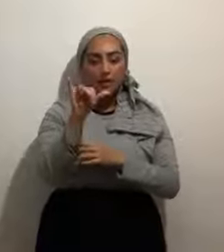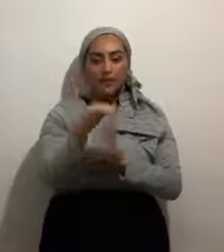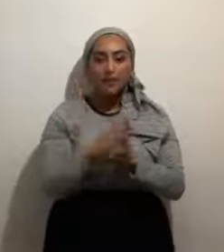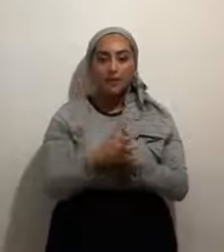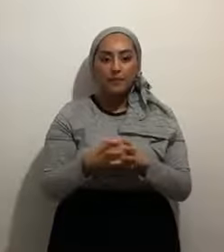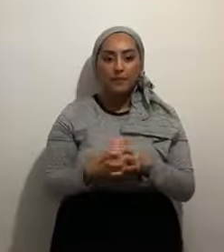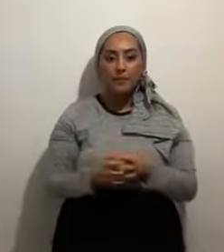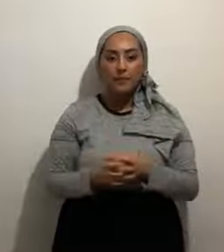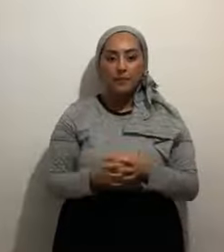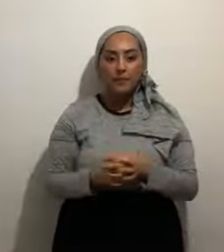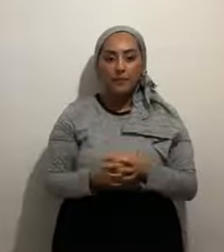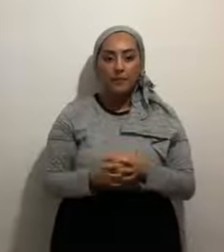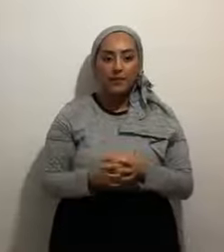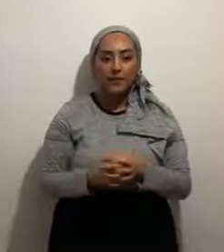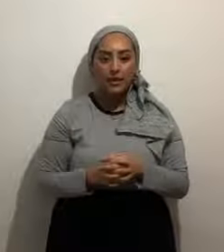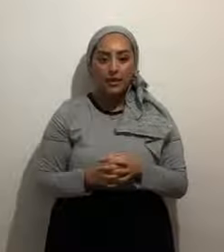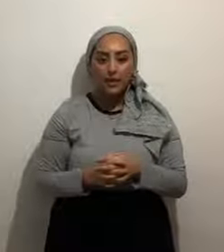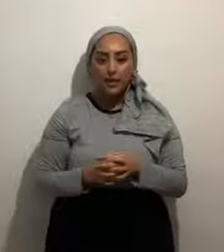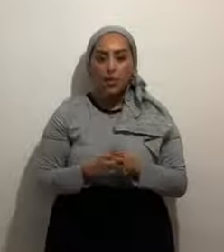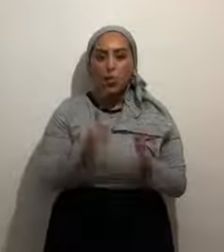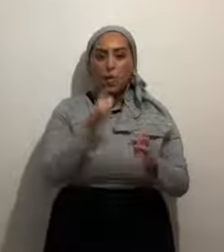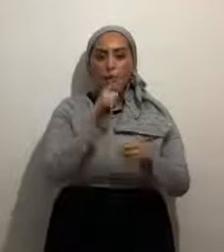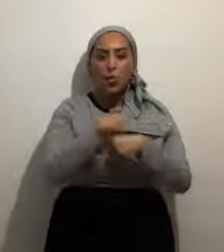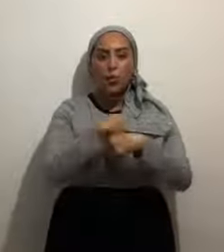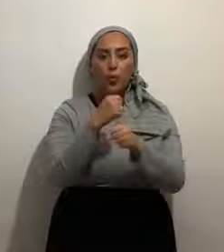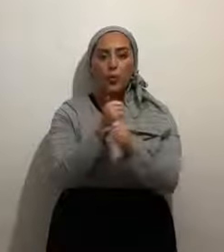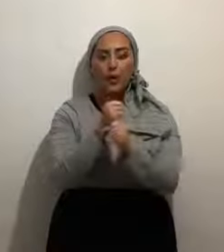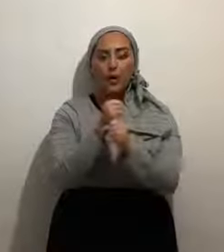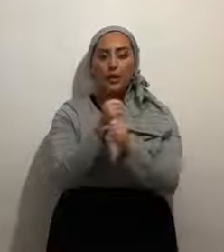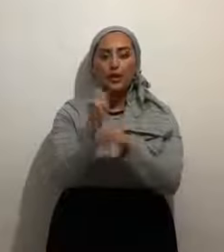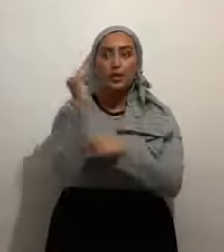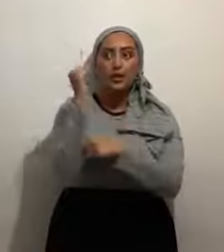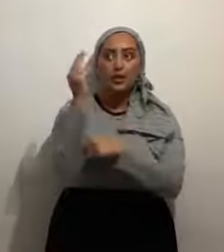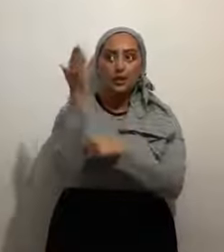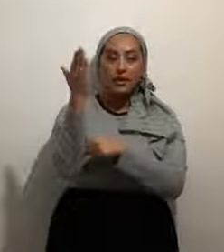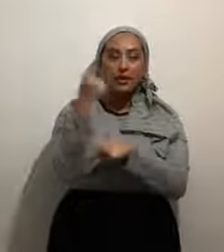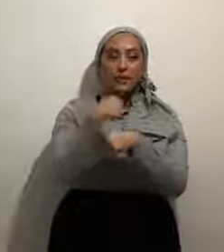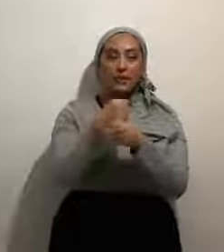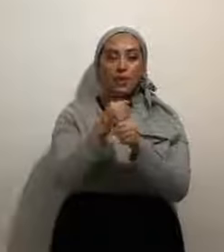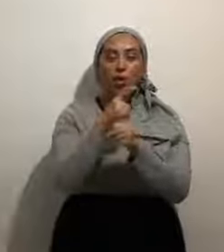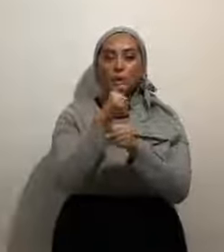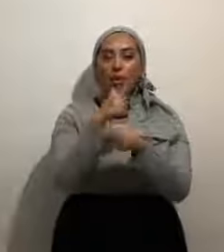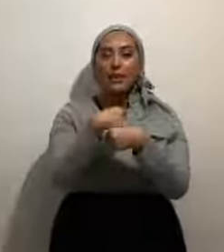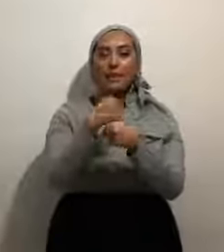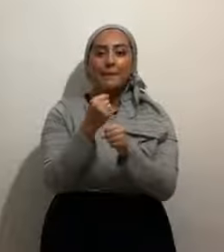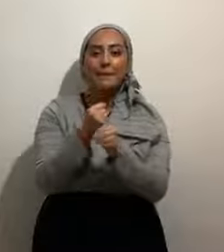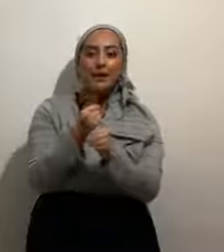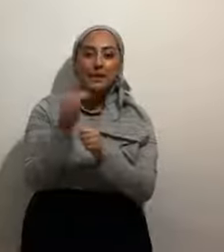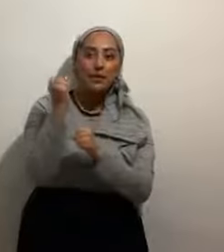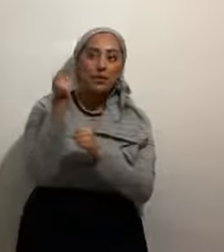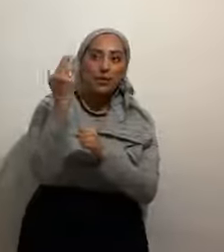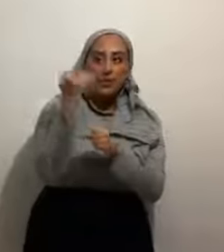Osa Mayor. ¿Quién la hizo? Yahweh. ¿Quién es el creador? Yahweh. ¿Quién es